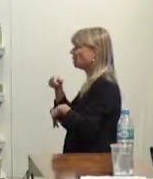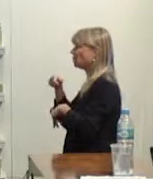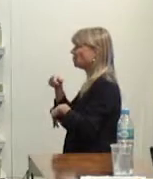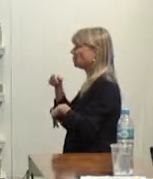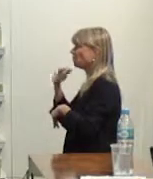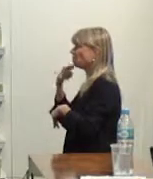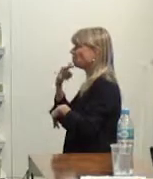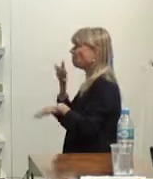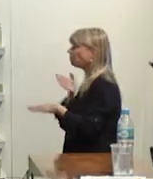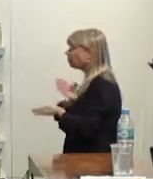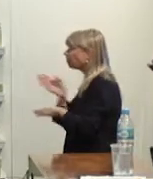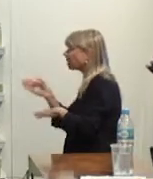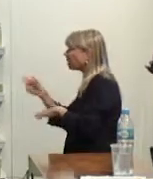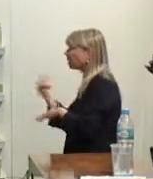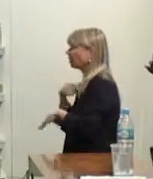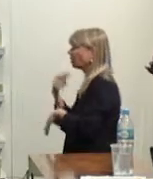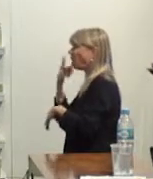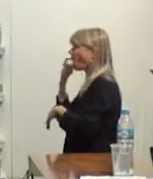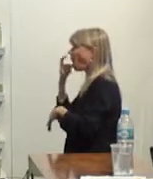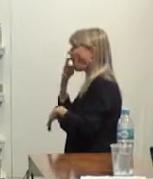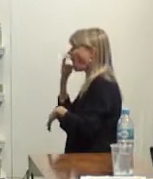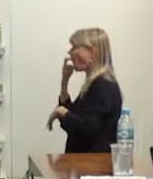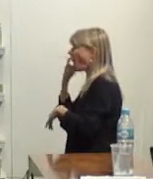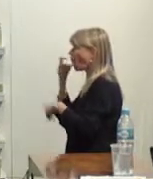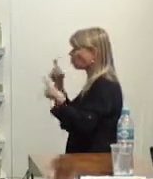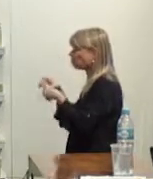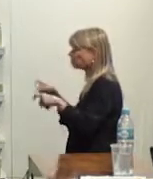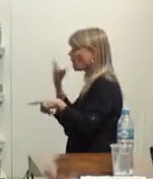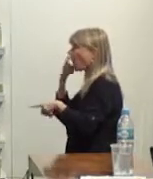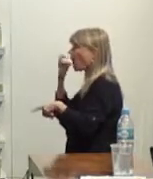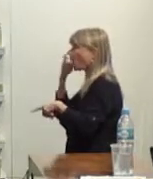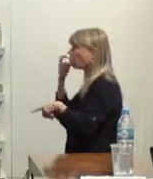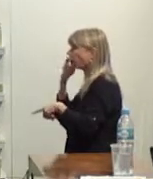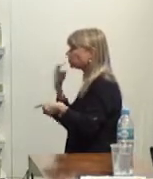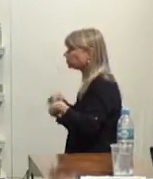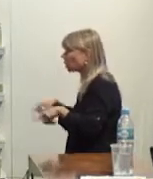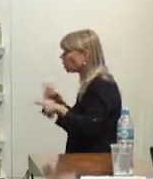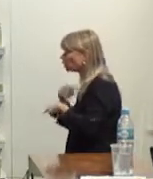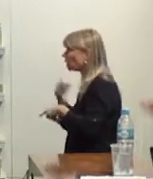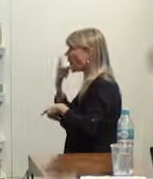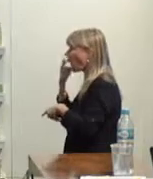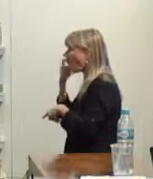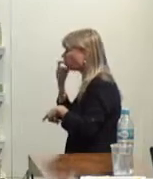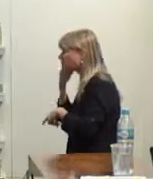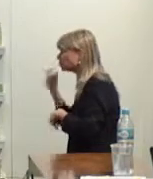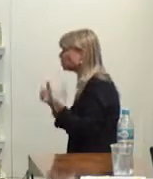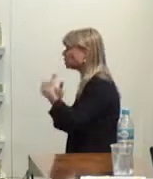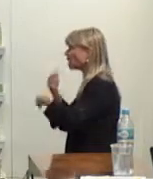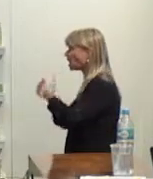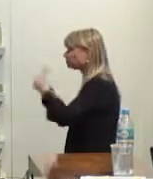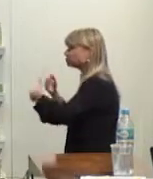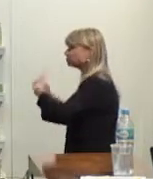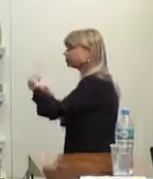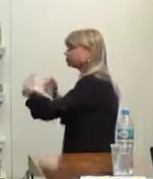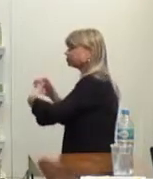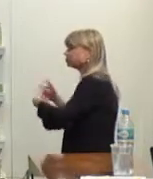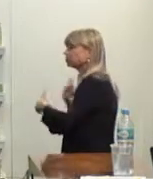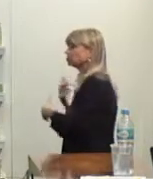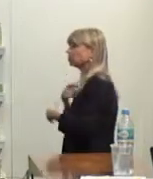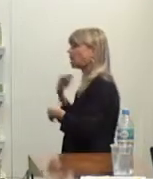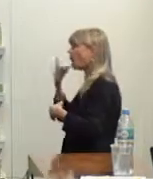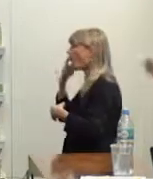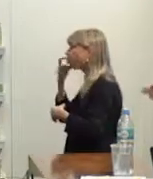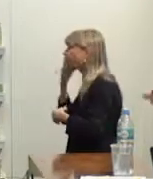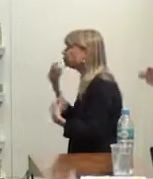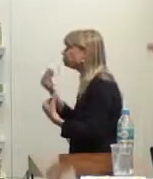una auditoría de la auditoría de la Ciudad de Buenos Aires. Esa auditoría está en curso, fundamentalmente tiene por objeto poner